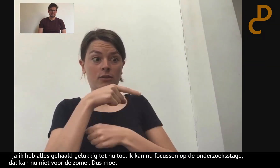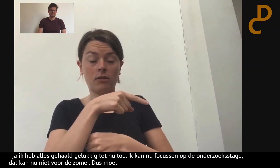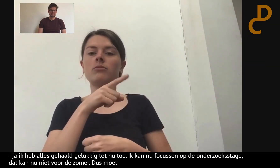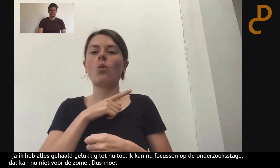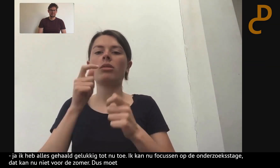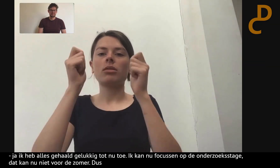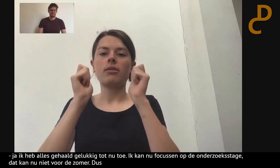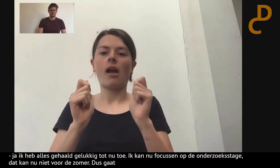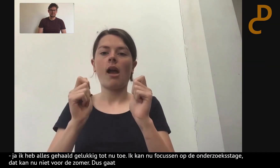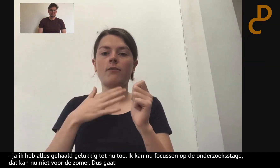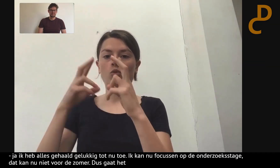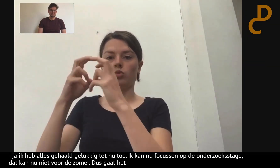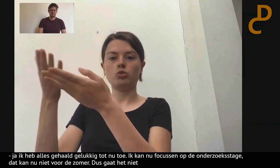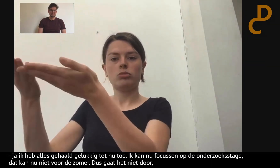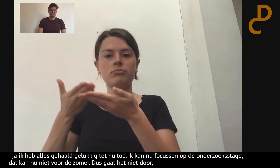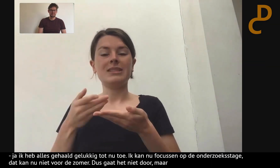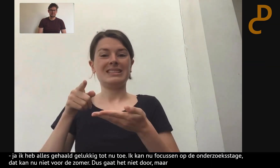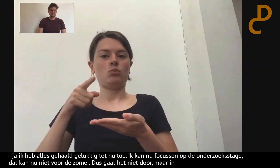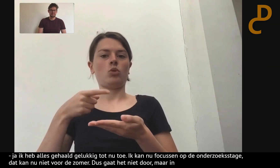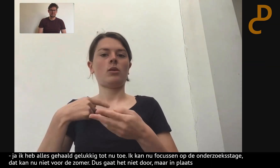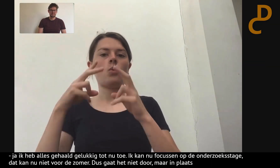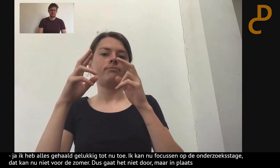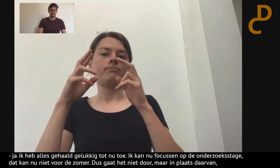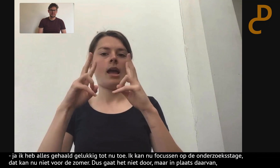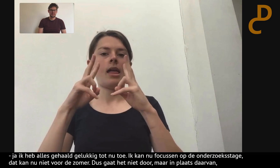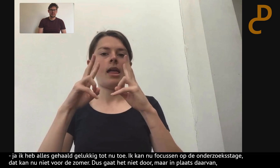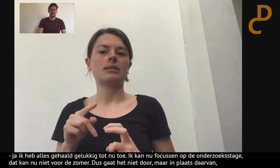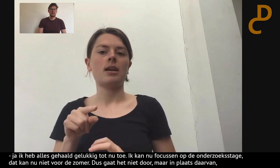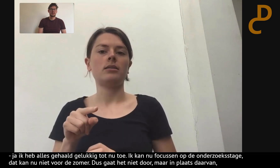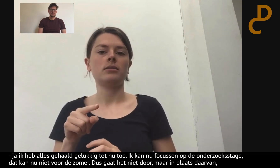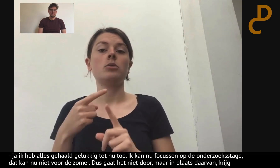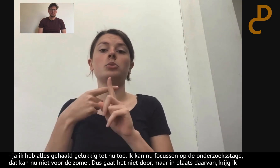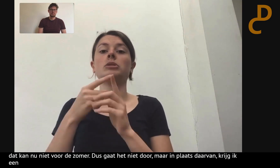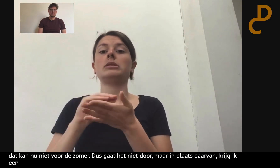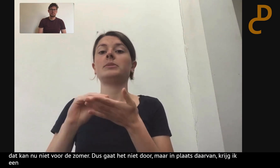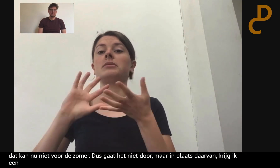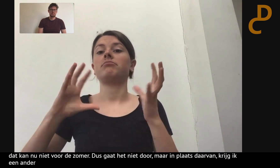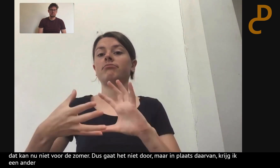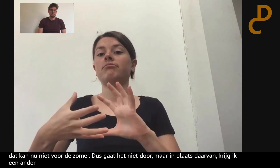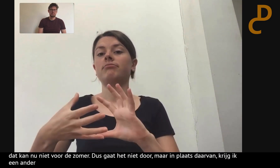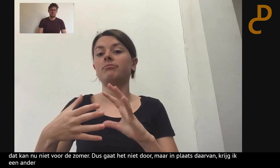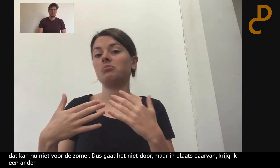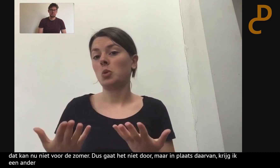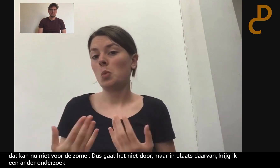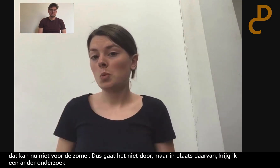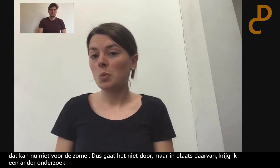doorgaat. Maar in plaats daarvan dat ik de data van een ander onderzoek krijg, wat ik dan moet gaan analyseren en moet combineren met mijn